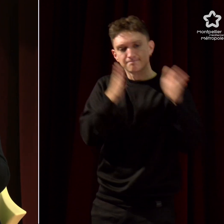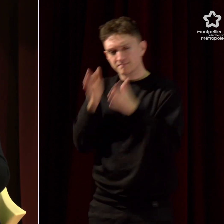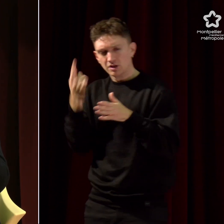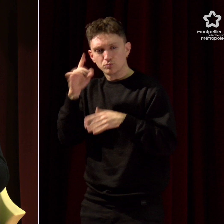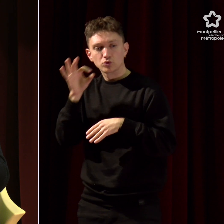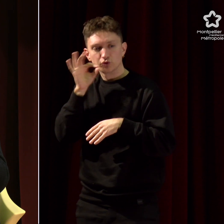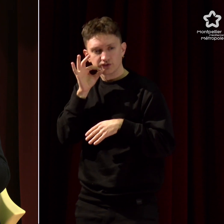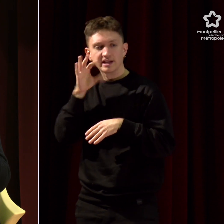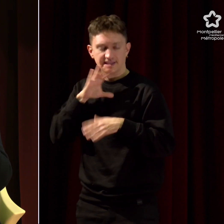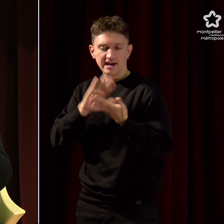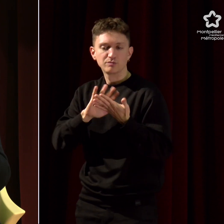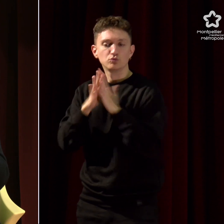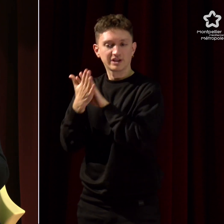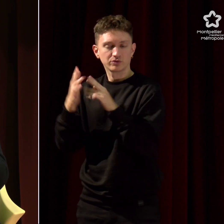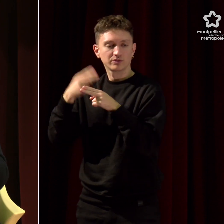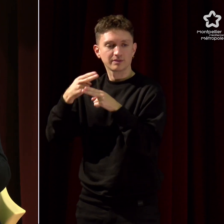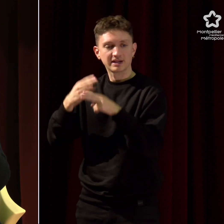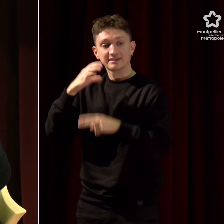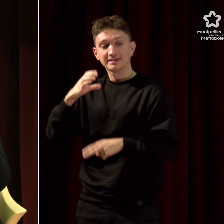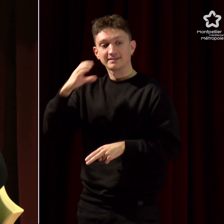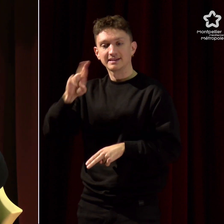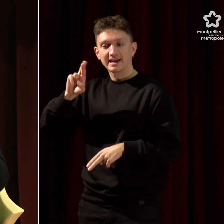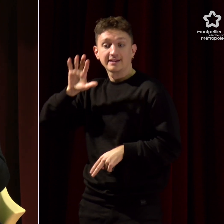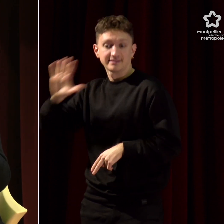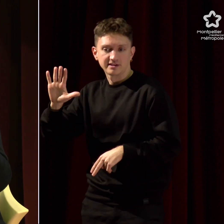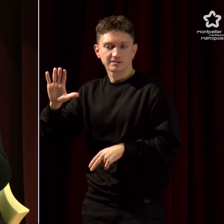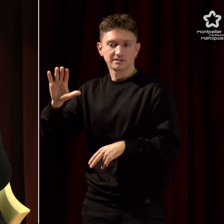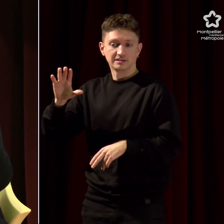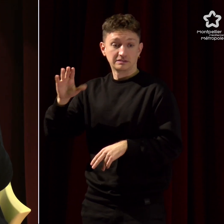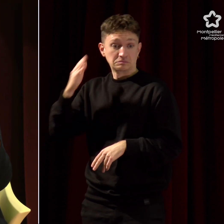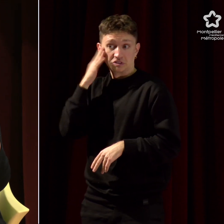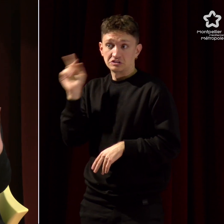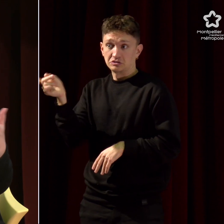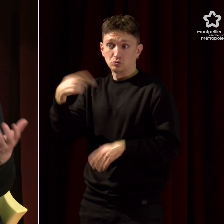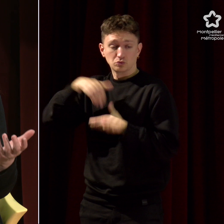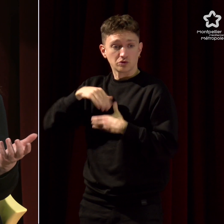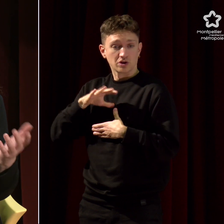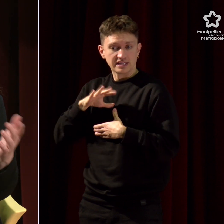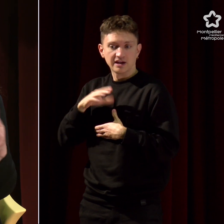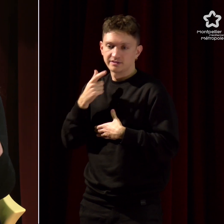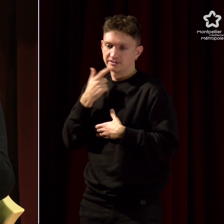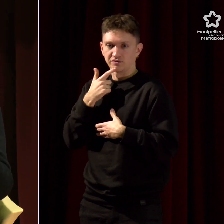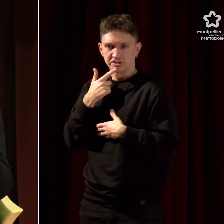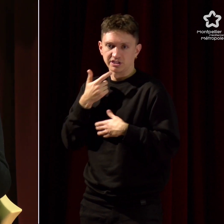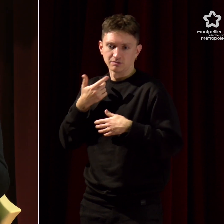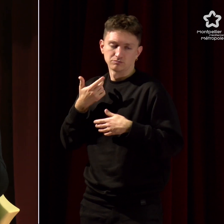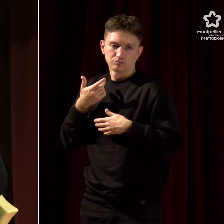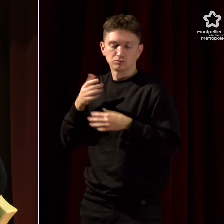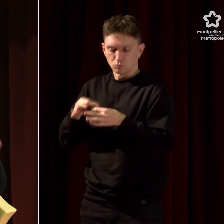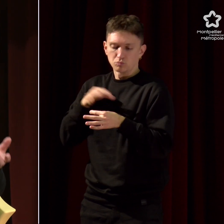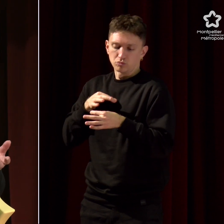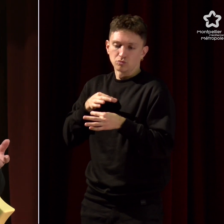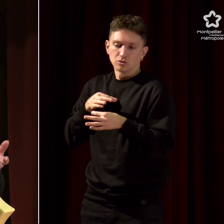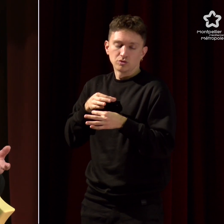s'appelle CCR5 et qui permet aux gens qui portent la mutation d'avoir un taux de contamination beaucoup plus